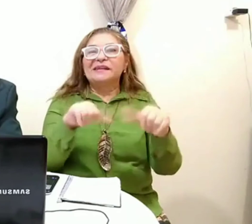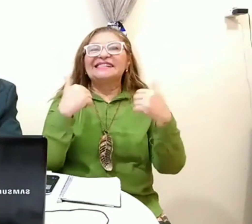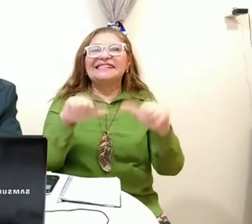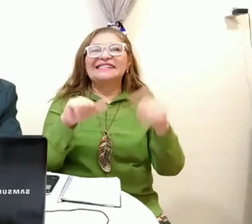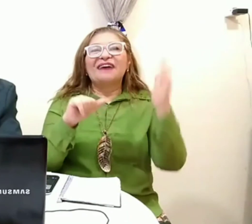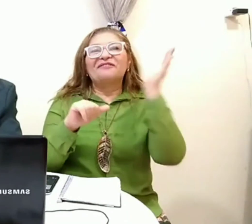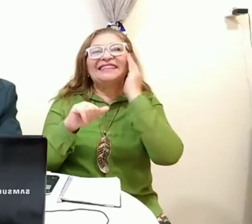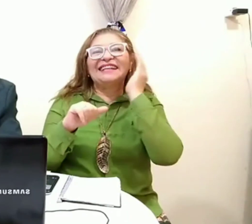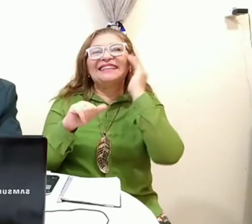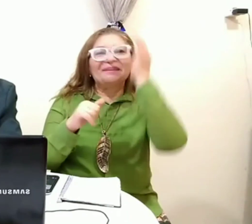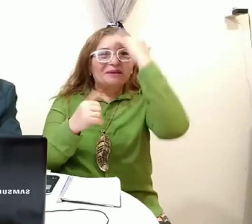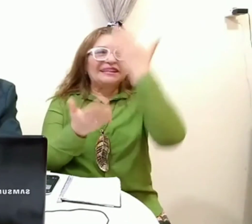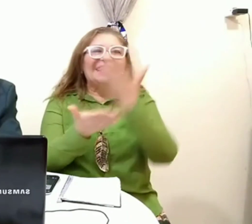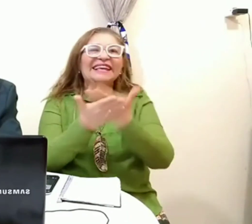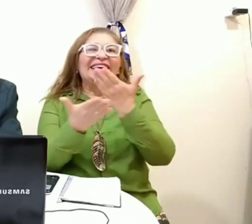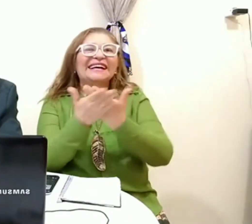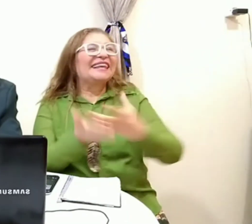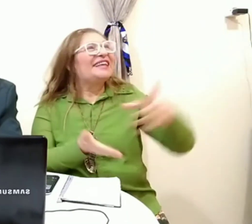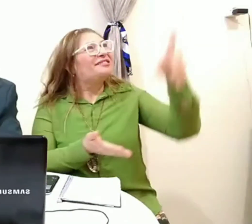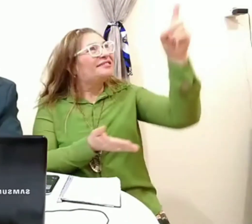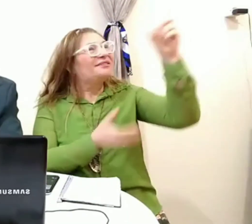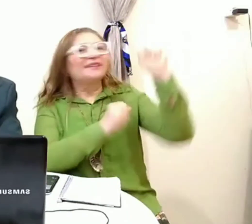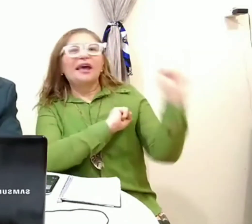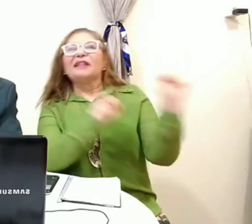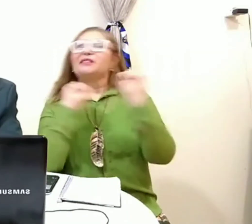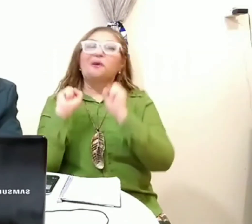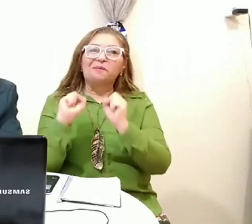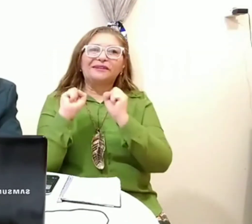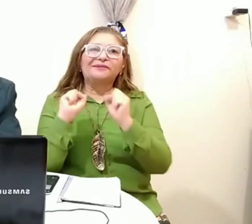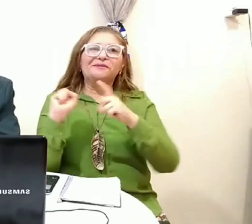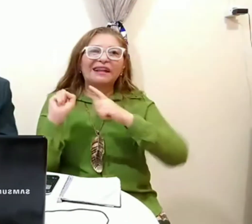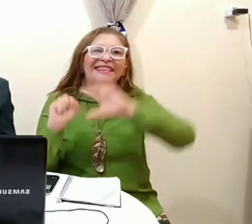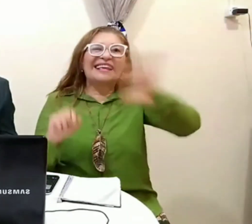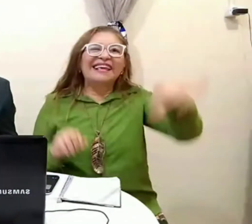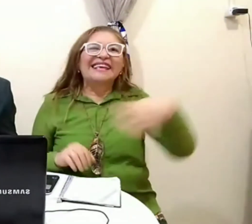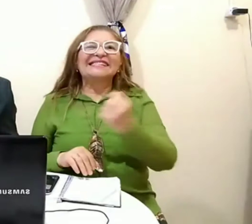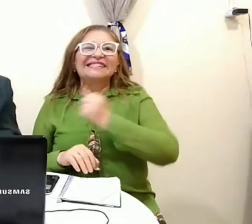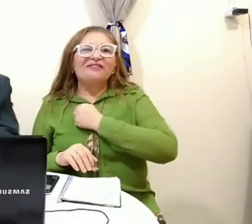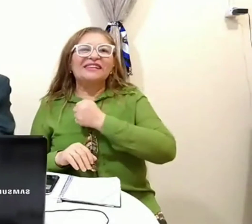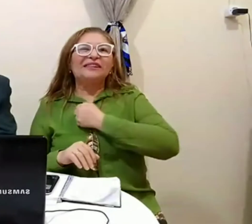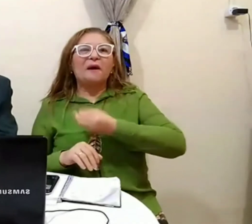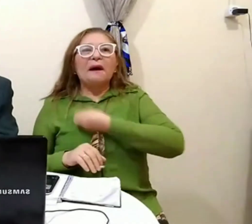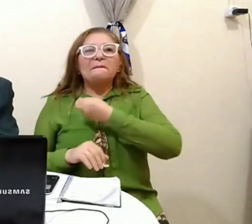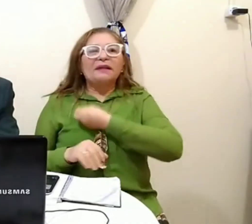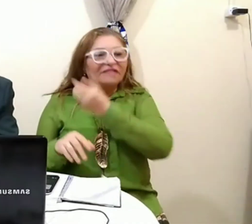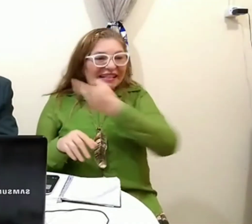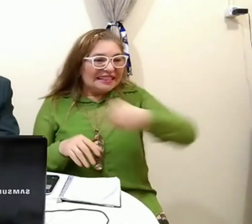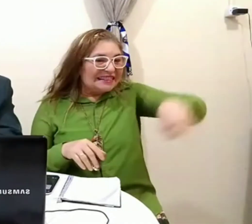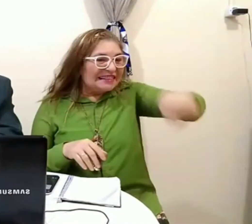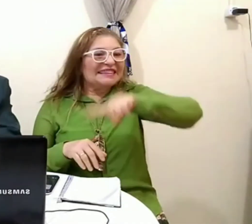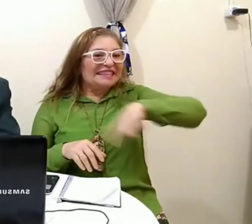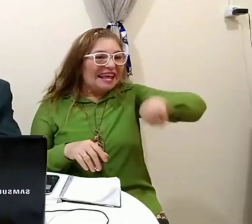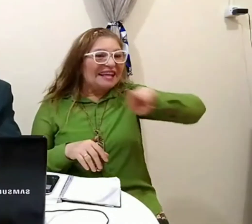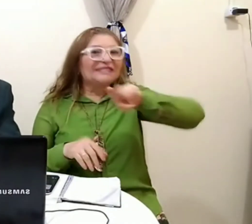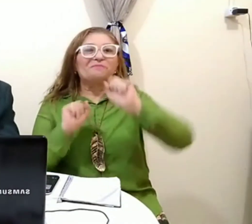poder crer no Deus Todo-Poderoso, para poderem ser salvos, para que a vida deles fosse